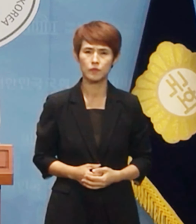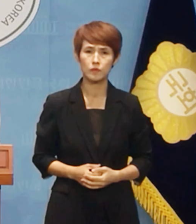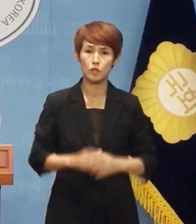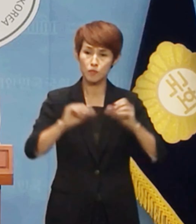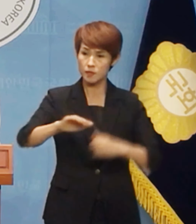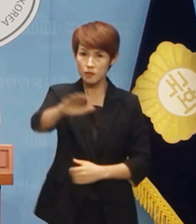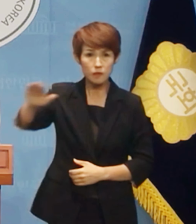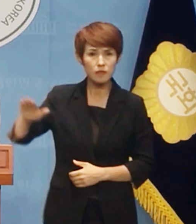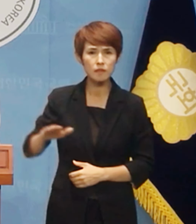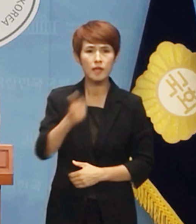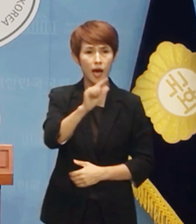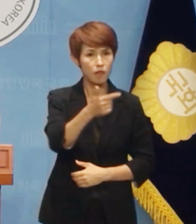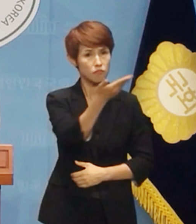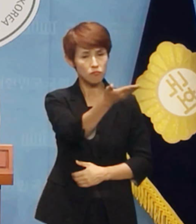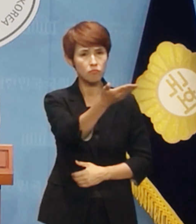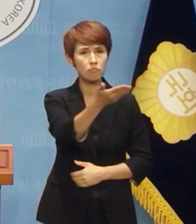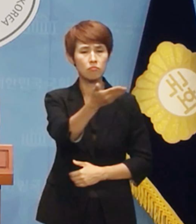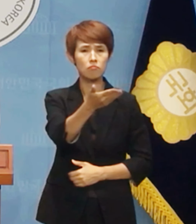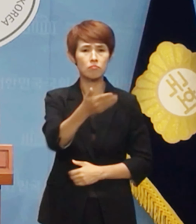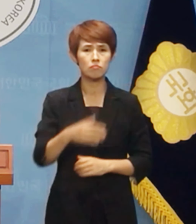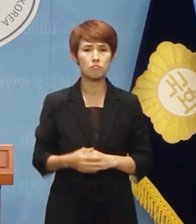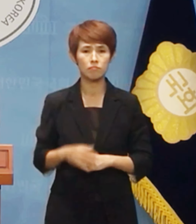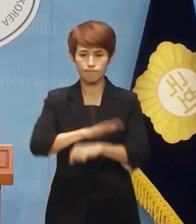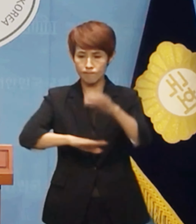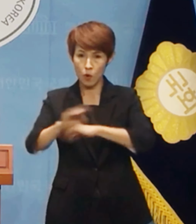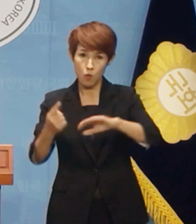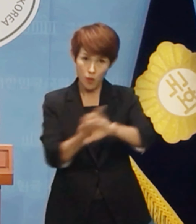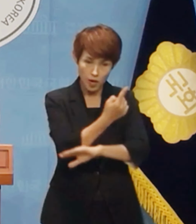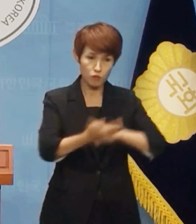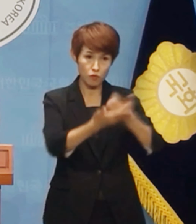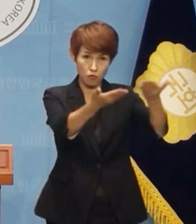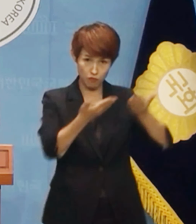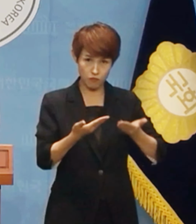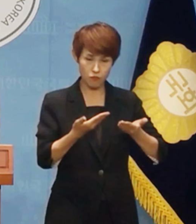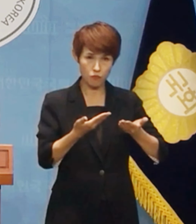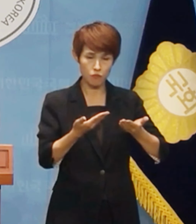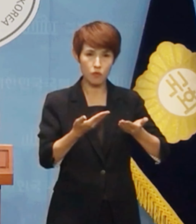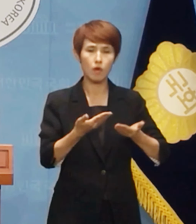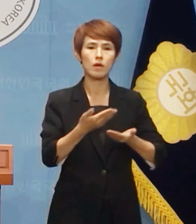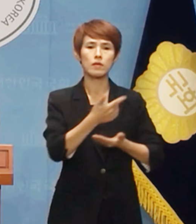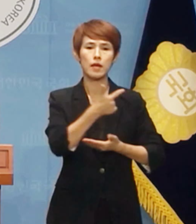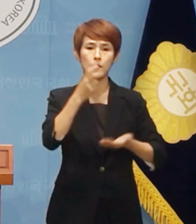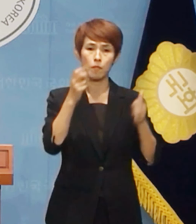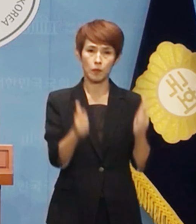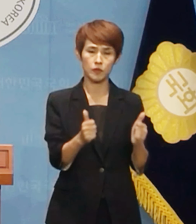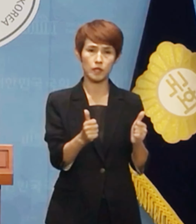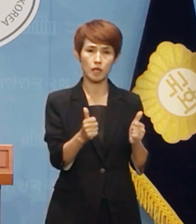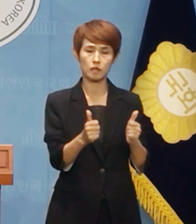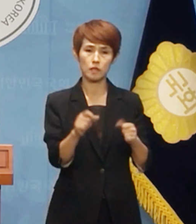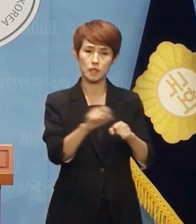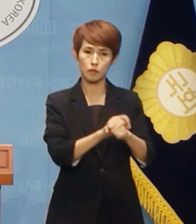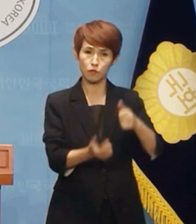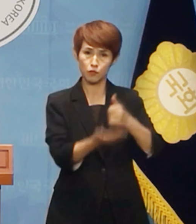국민들께 한대표 제자 추하는 방 예로들 특검의 성적이 형편